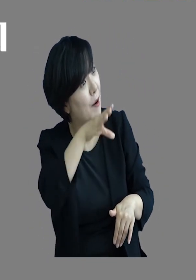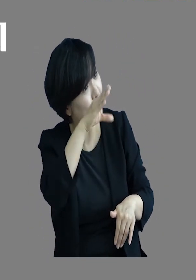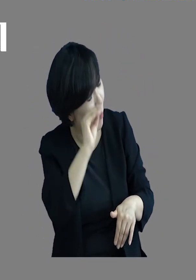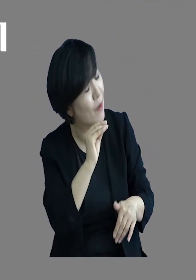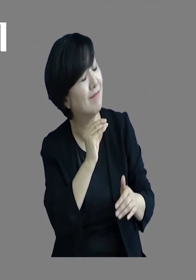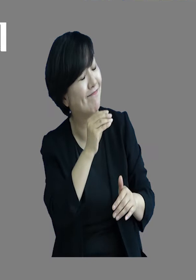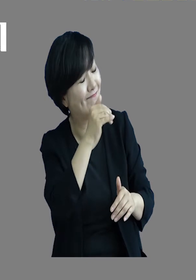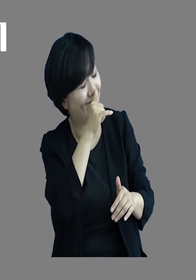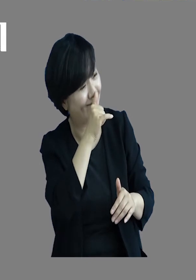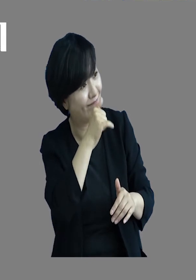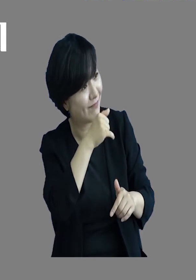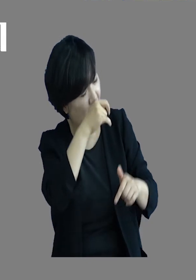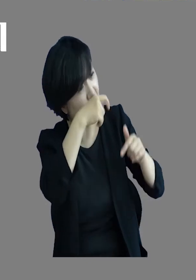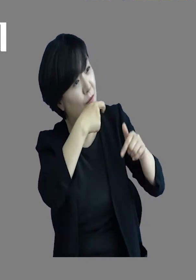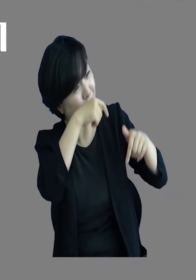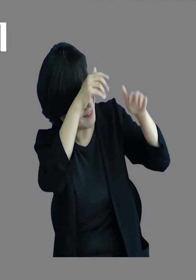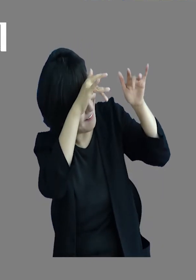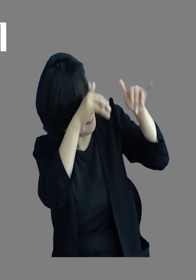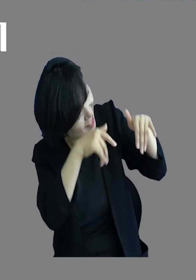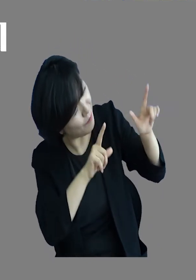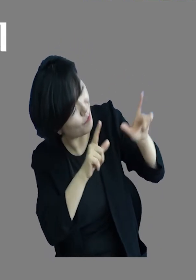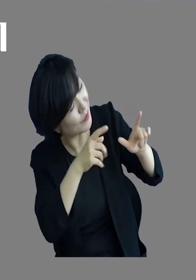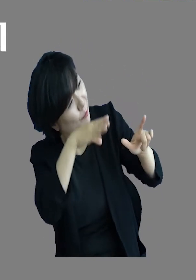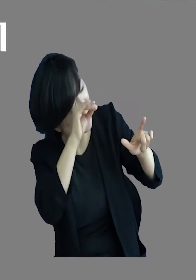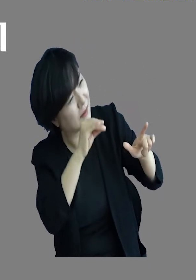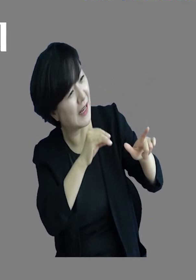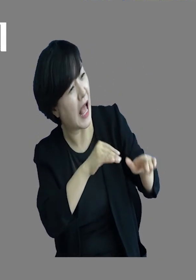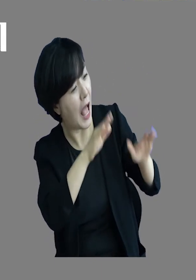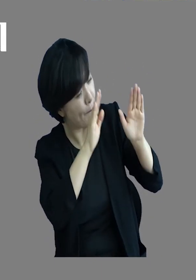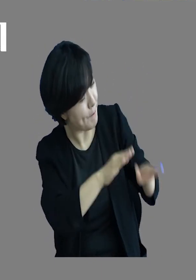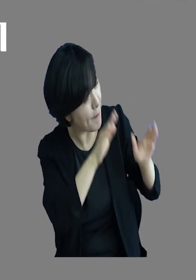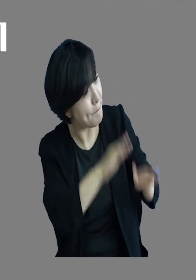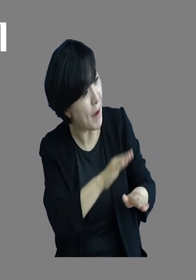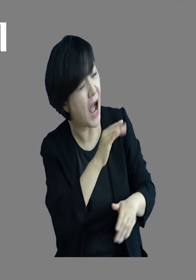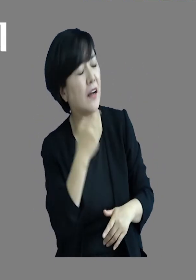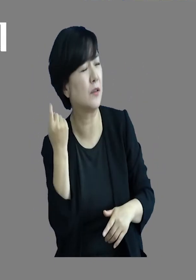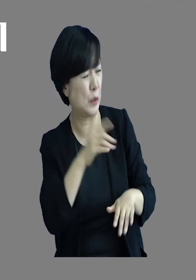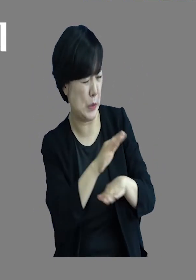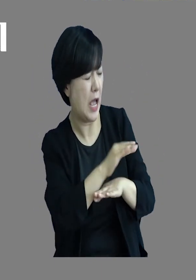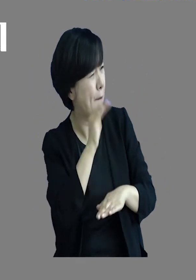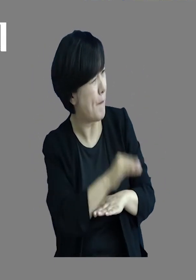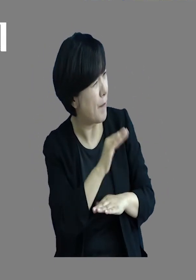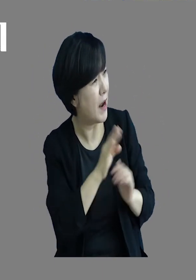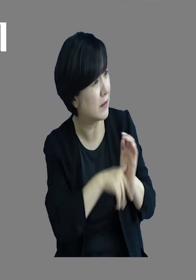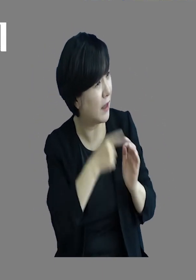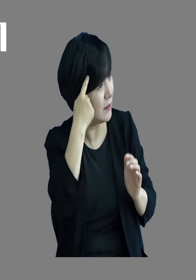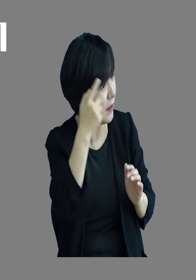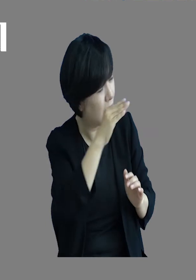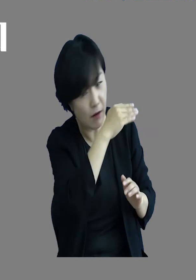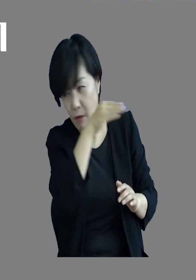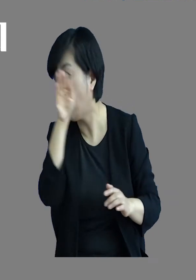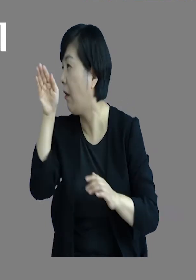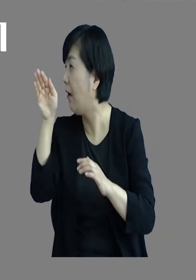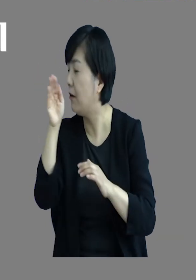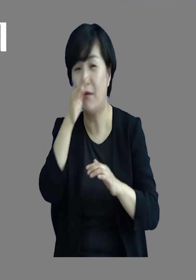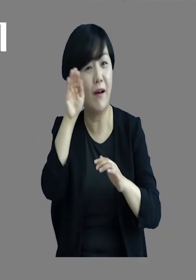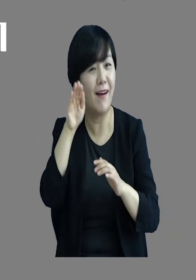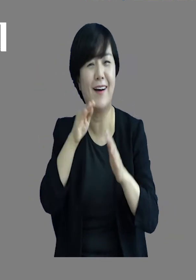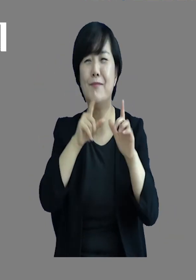보여요. 내리는 걸로 보이고 빵빵 하잖아요. 이게 이제 사람들이 고개 돌리는 걸 내가 볼 수가 있대요.